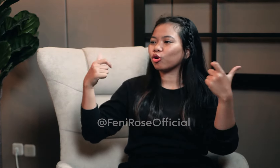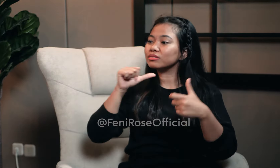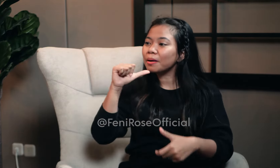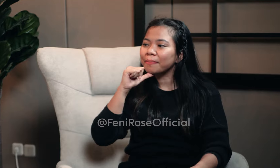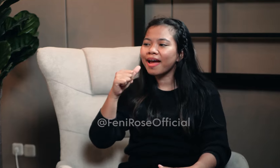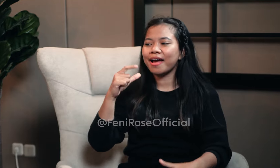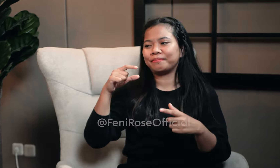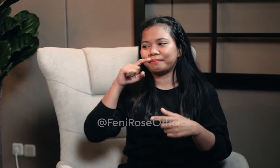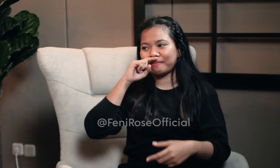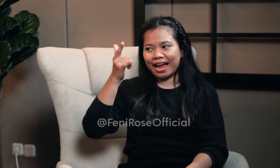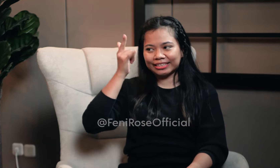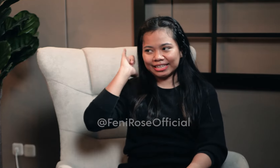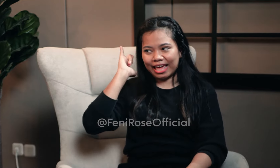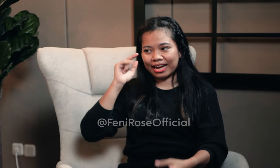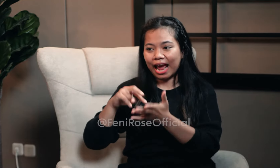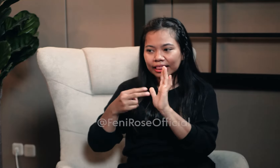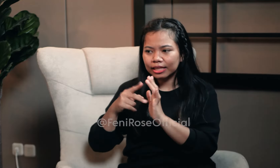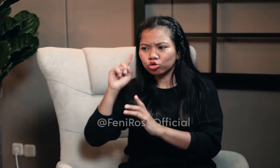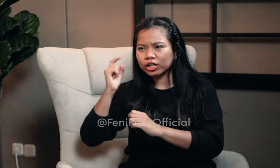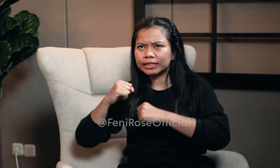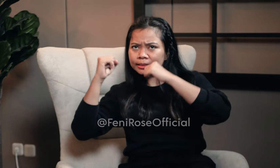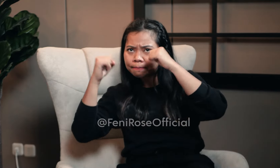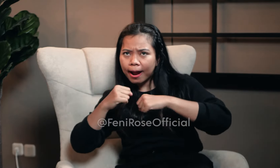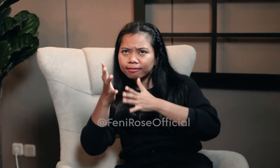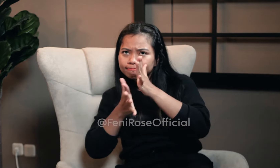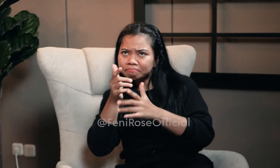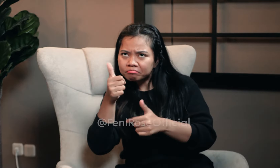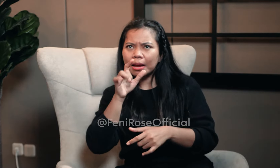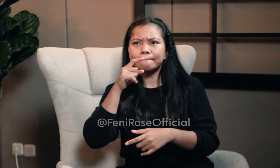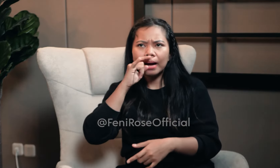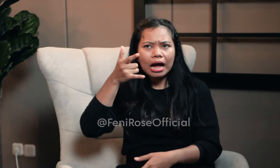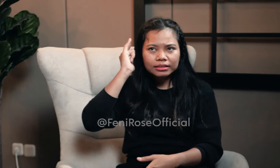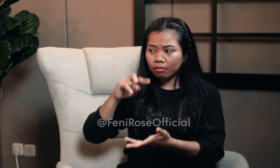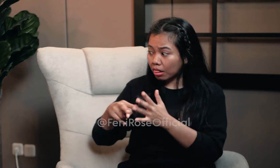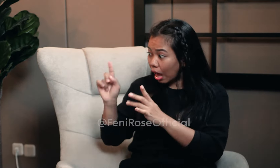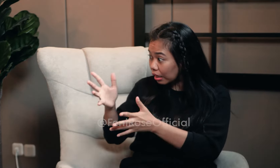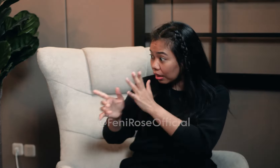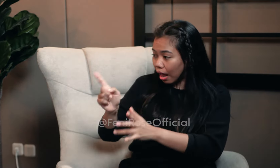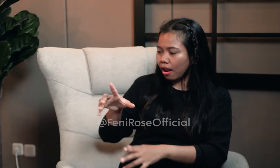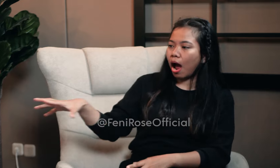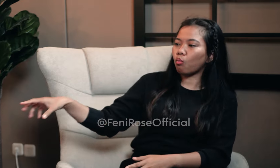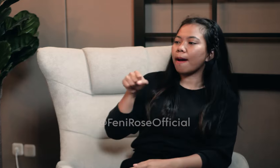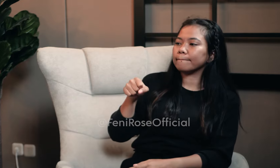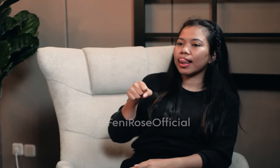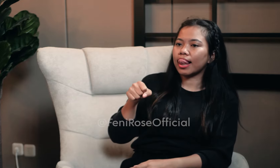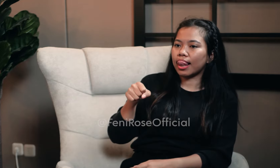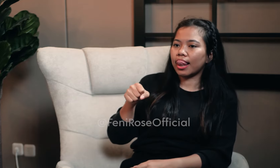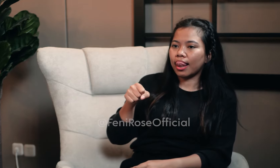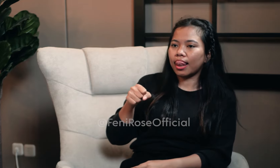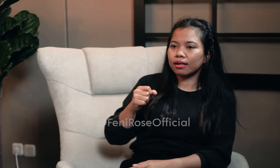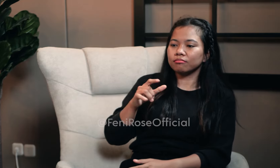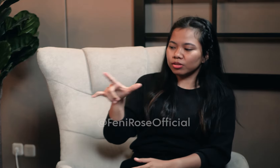konsepnya kayak gitu P Ganjar seperti ini artinya tulis sepakat Oh ada P Ganjar isyaratnya seperti ini ya kayak gitu tapi ada